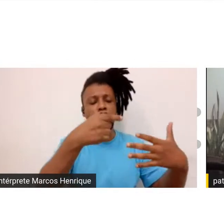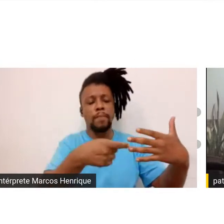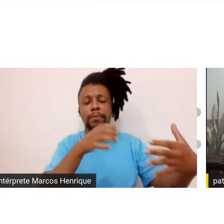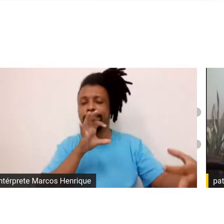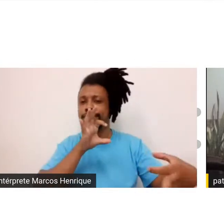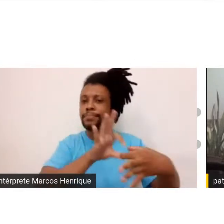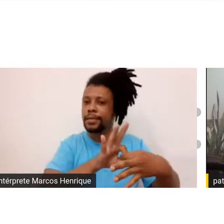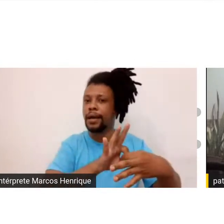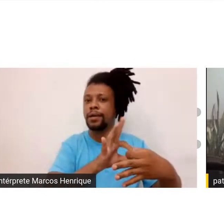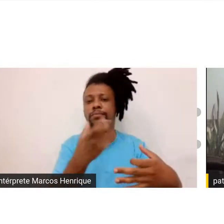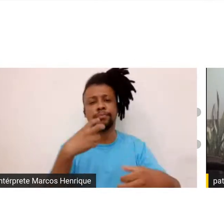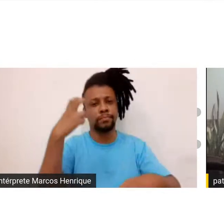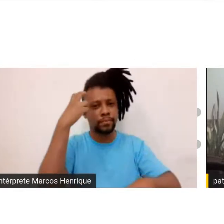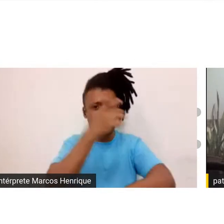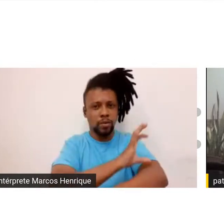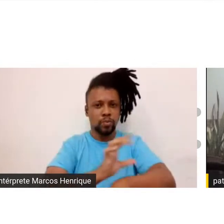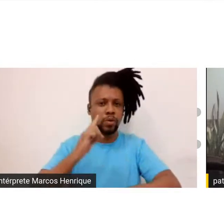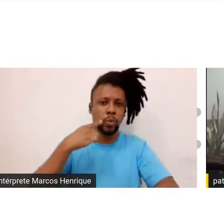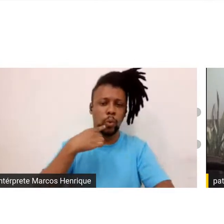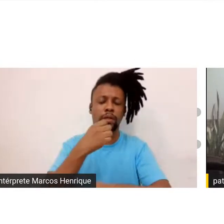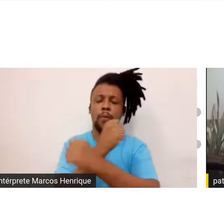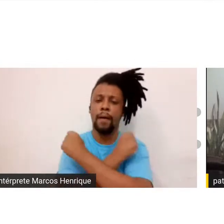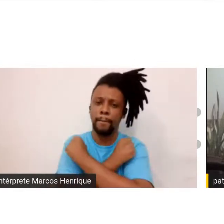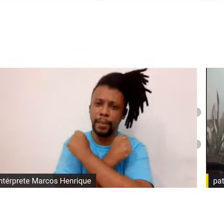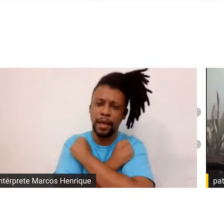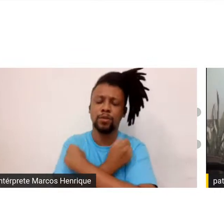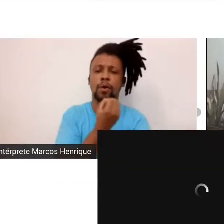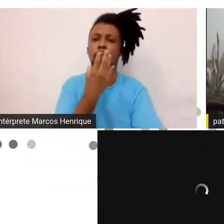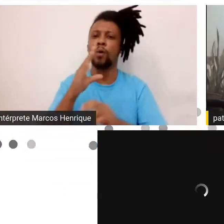um abraço uma boa noite a todos